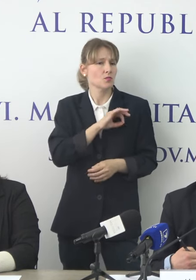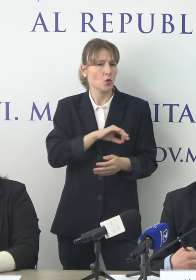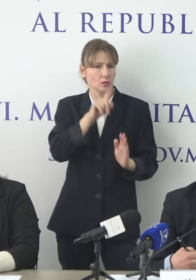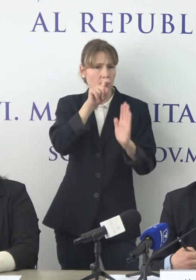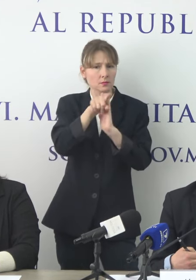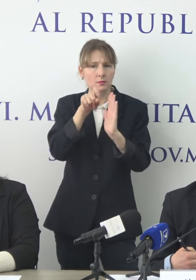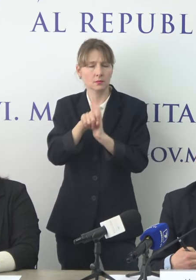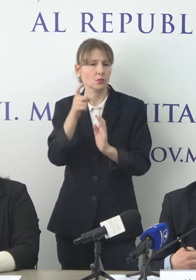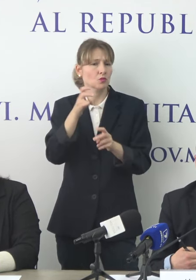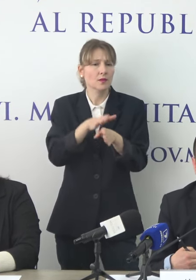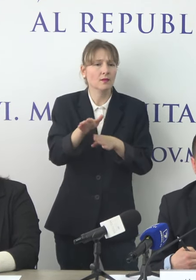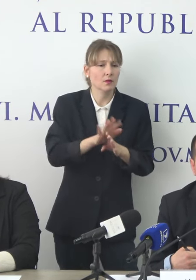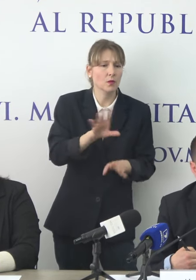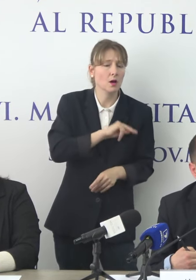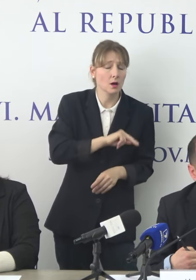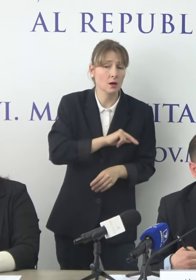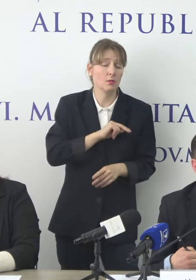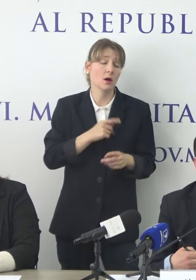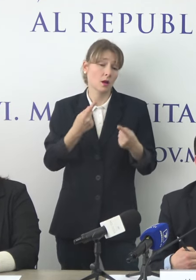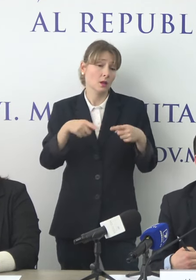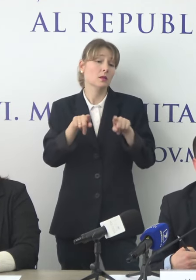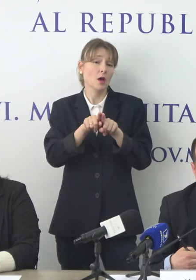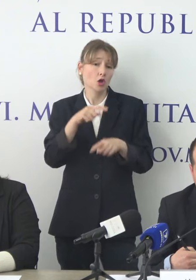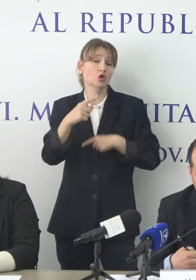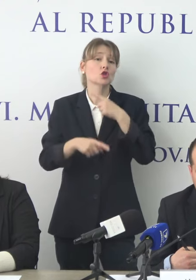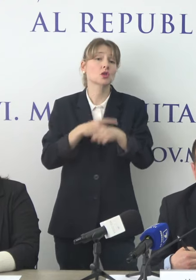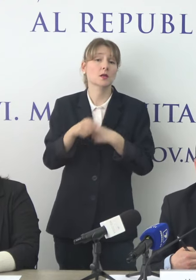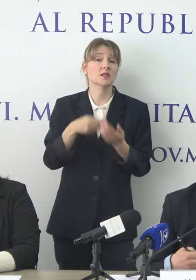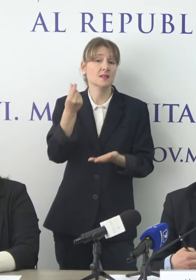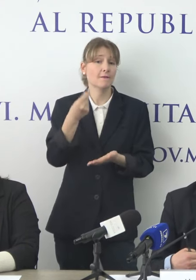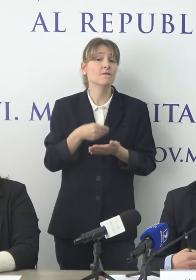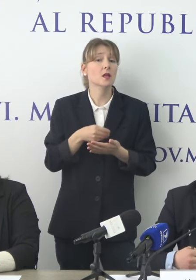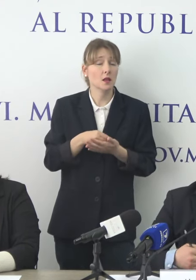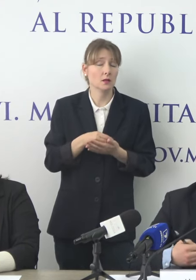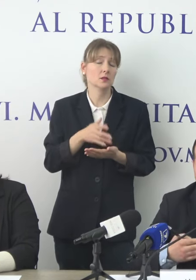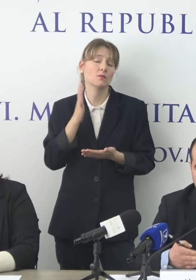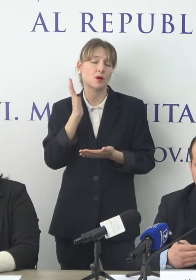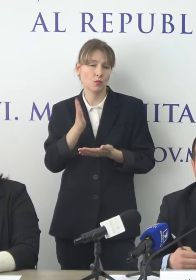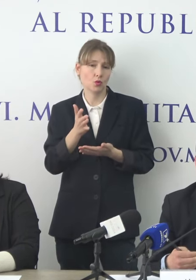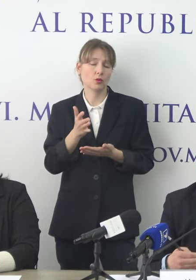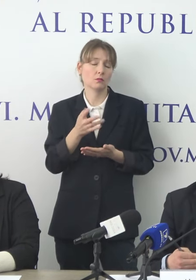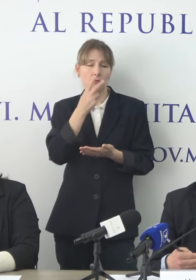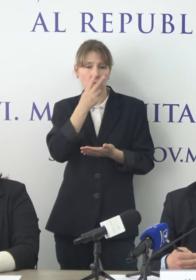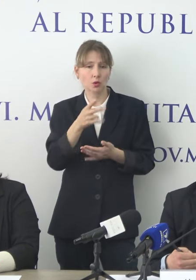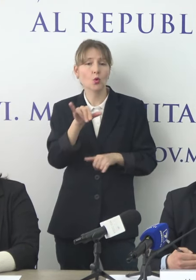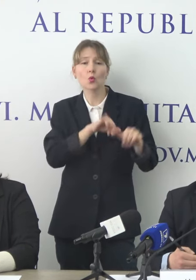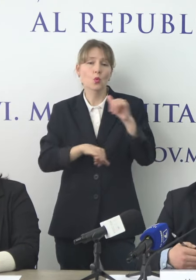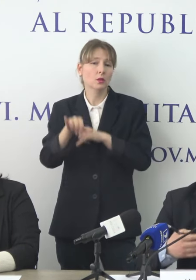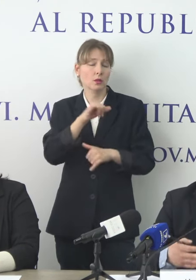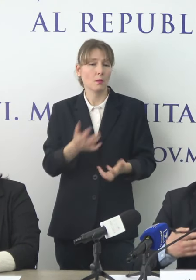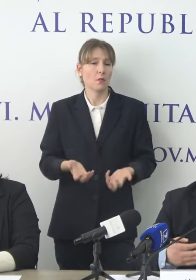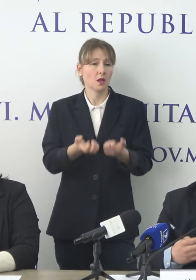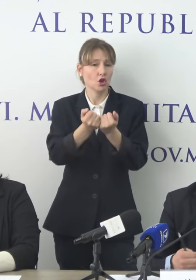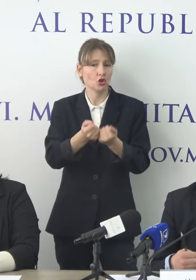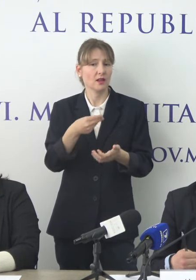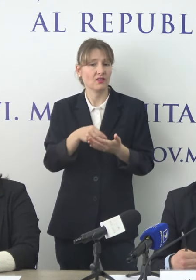rapide. Și atunci o să încercăm să mobilizăm resurse, să mobilizăm expertiză, să venim cu suportul necesar pentru